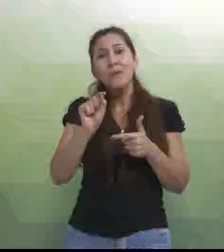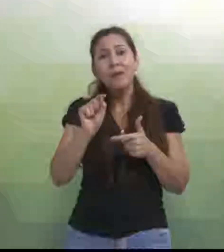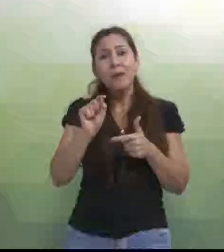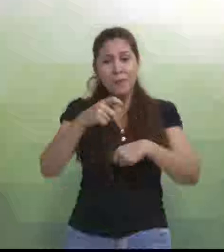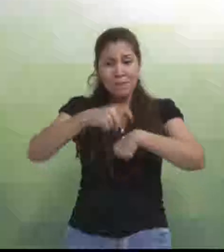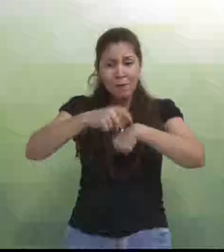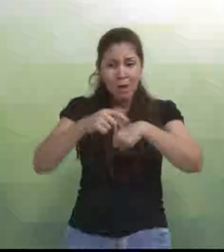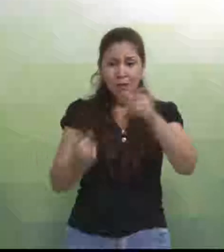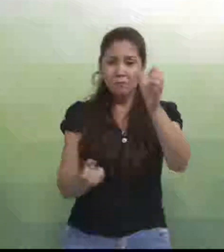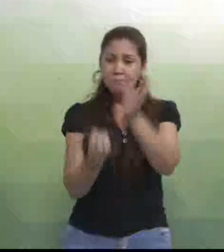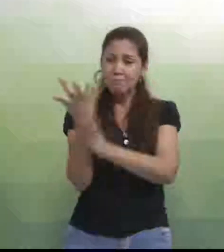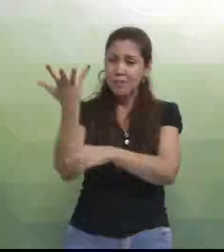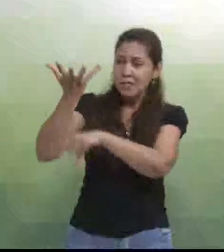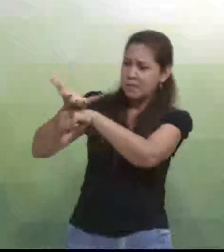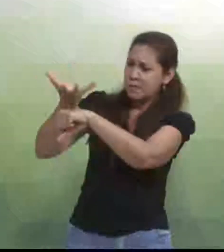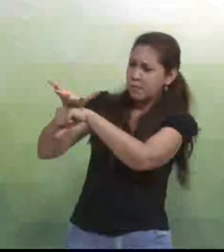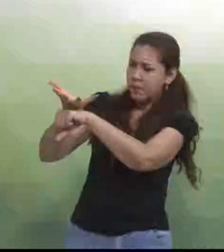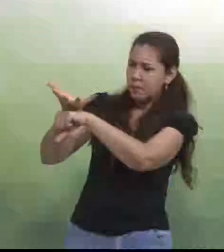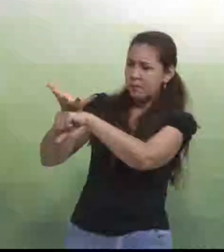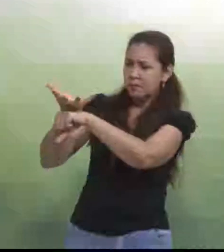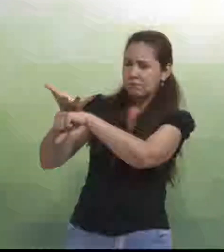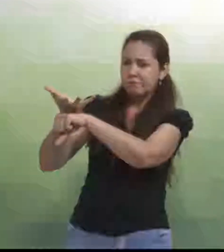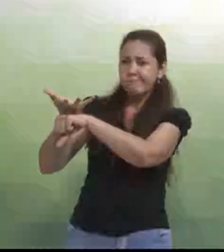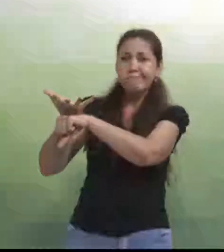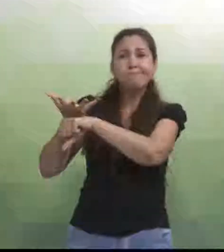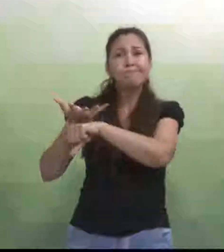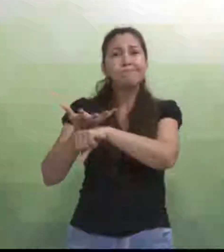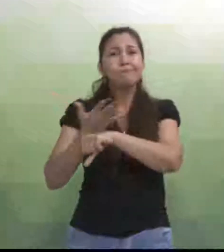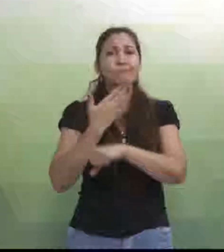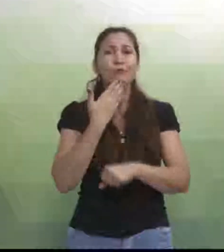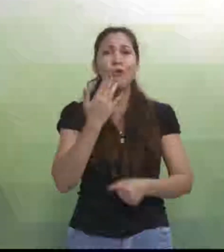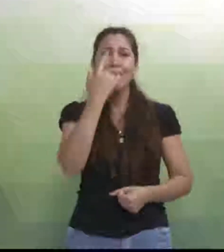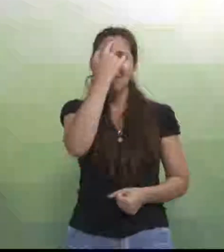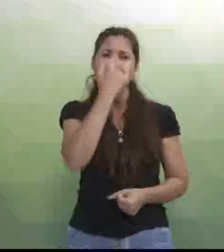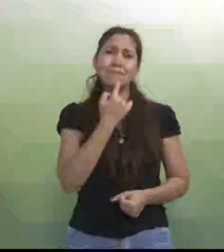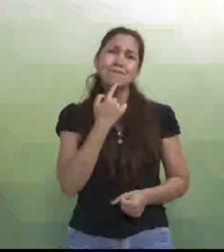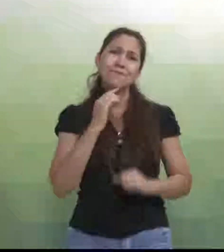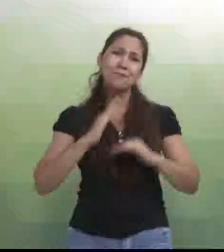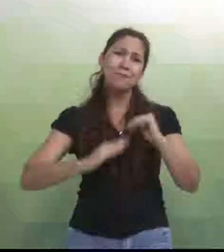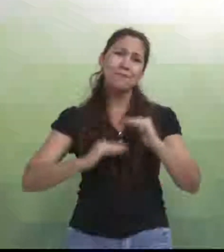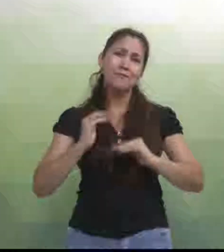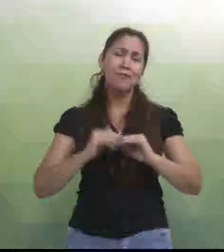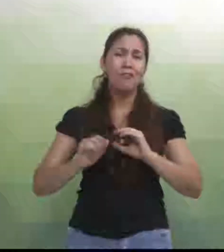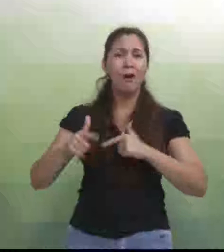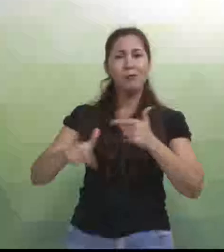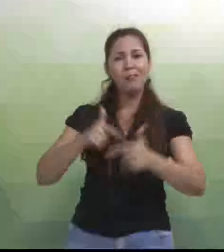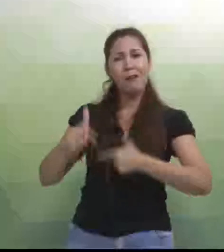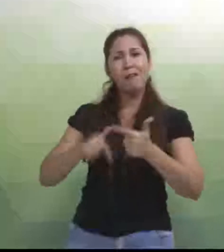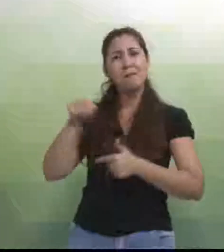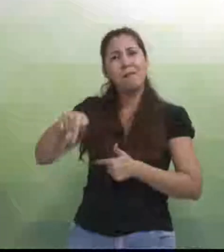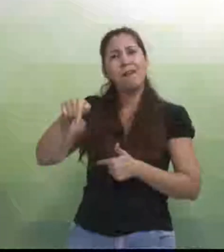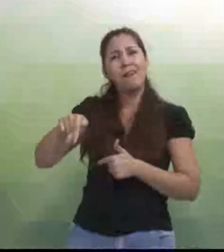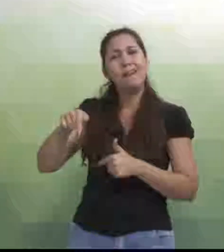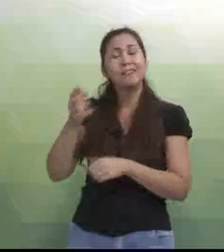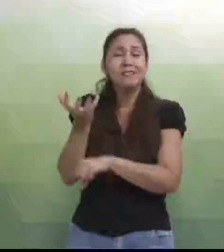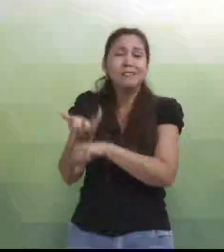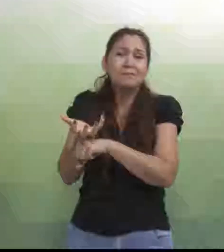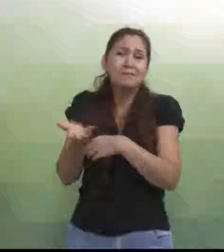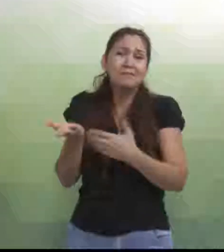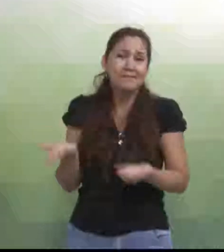dessa disciplina, o que aconteceu? O mercado não tinha profissionais com perfil para o ensino da Libras.